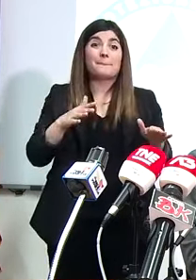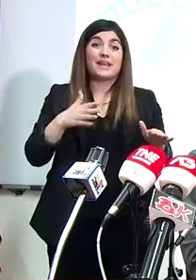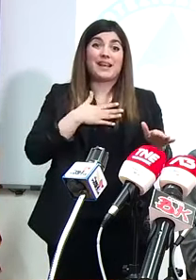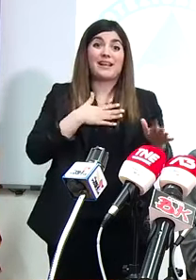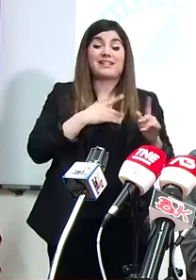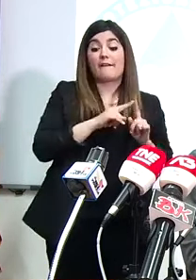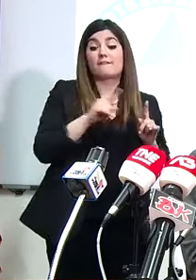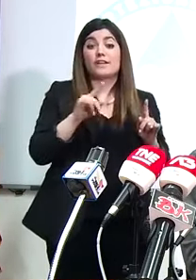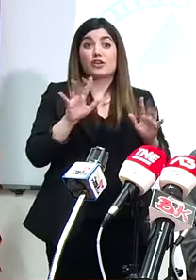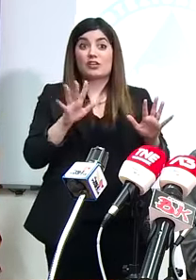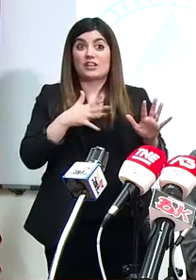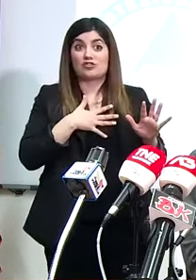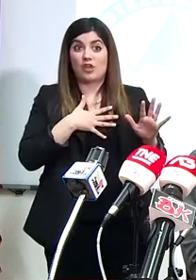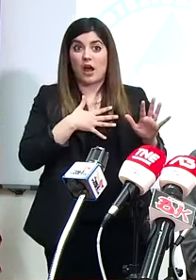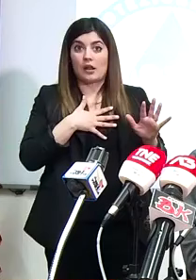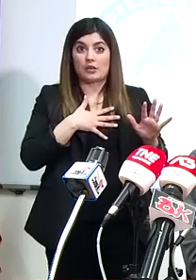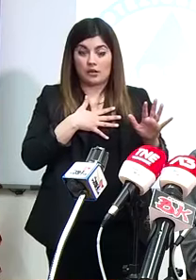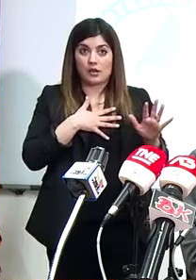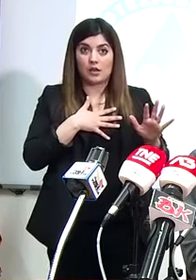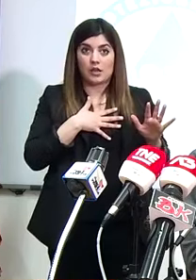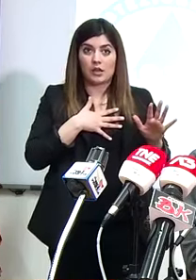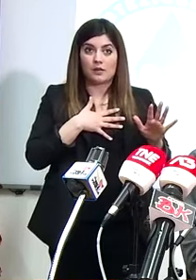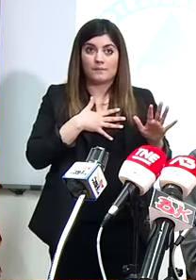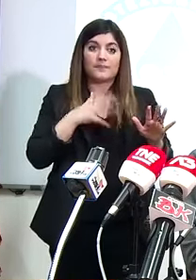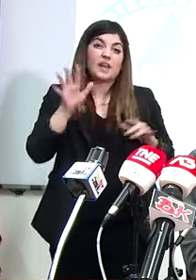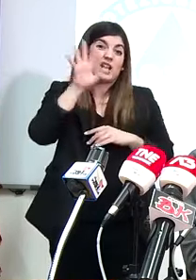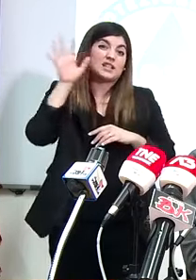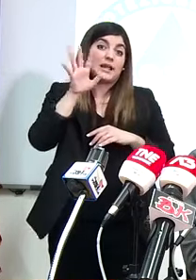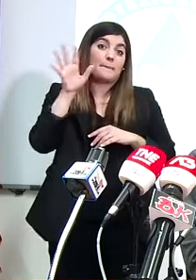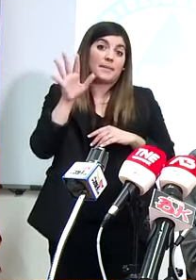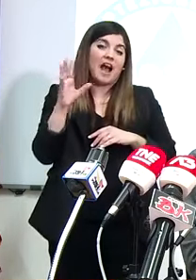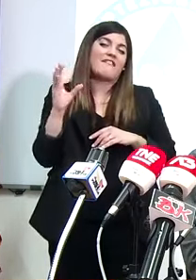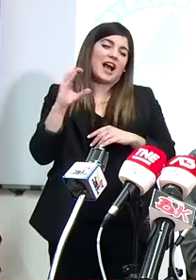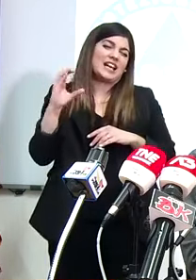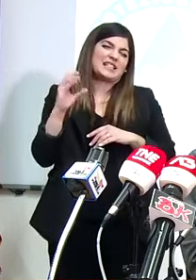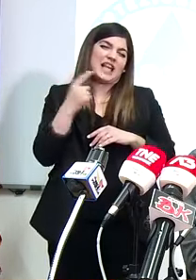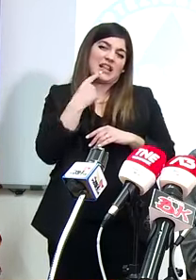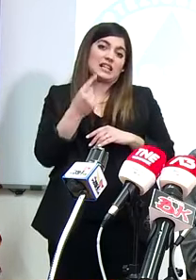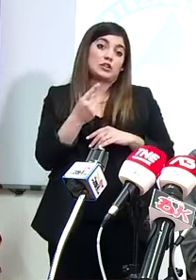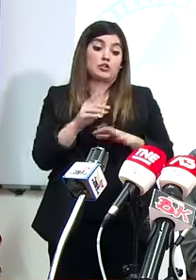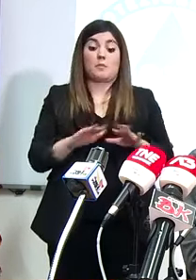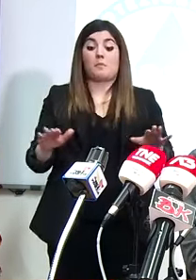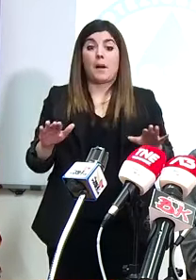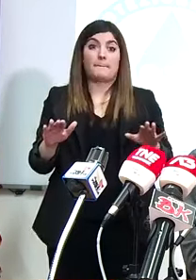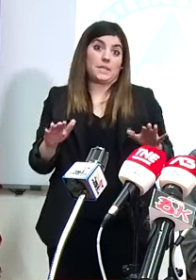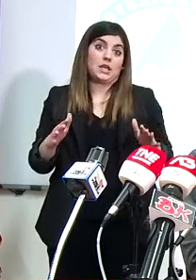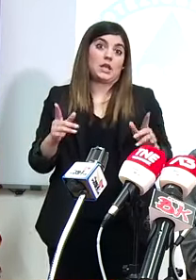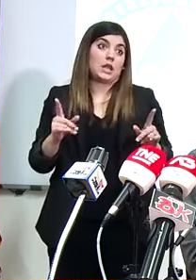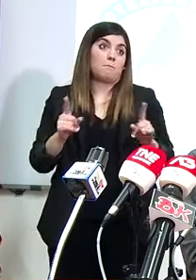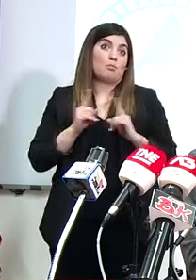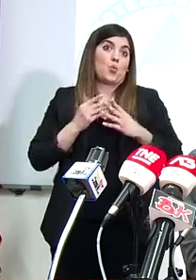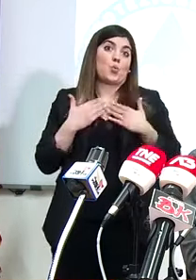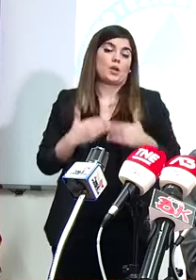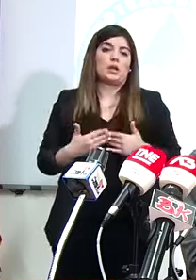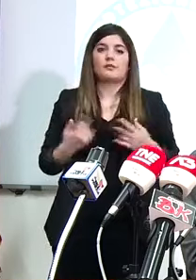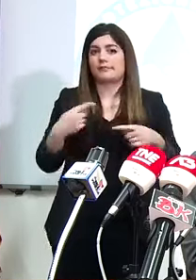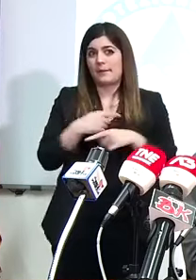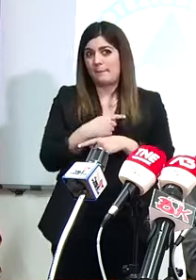per immuni che poi si è verificato che non s esatto per cui siccome c'erano in ballo delle cose che poi